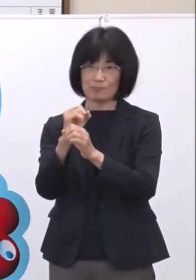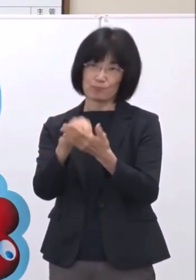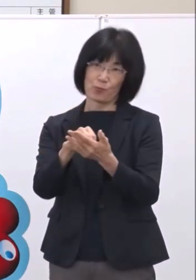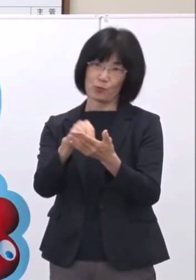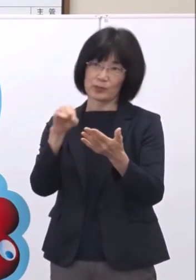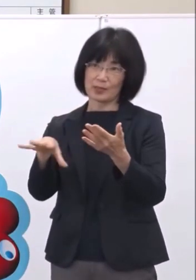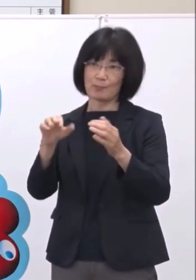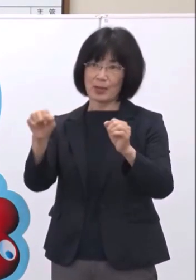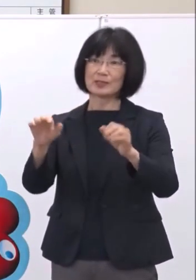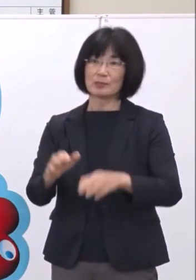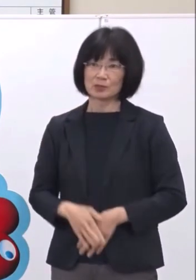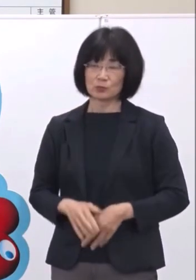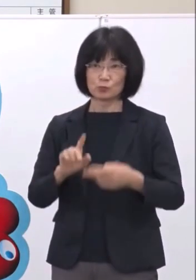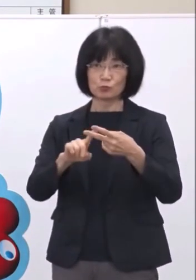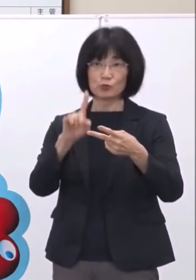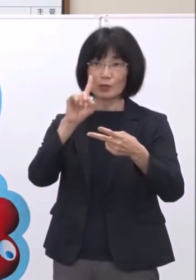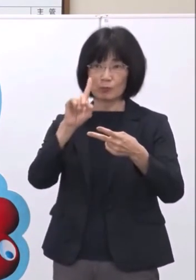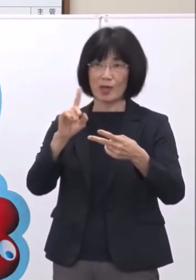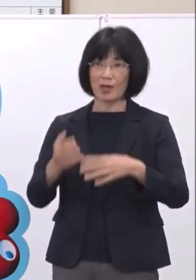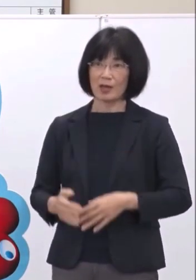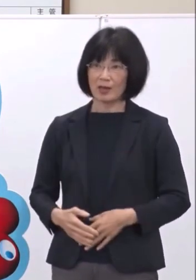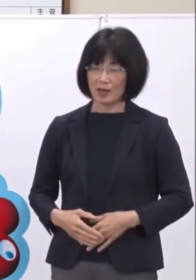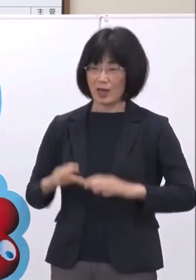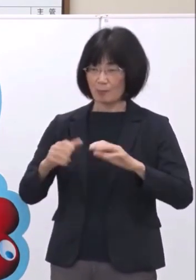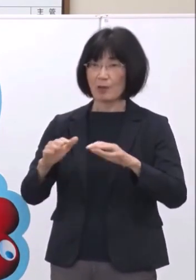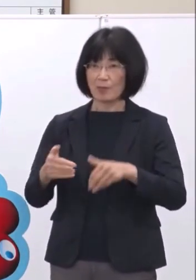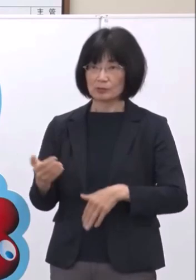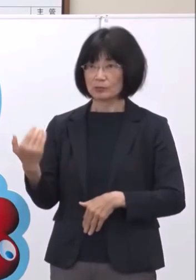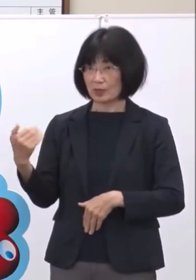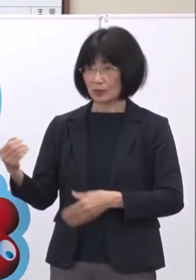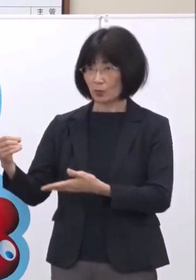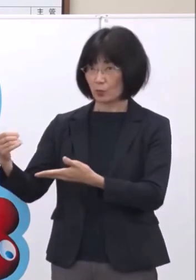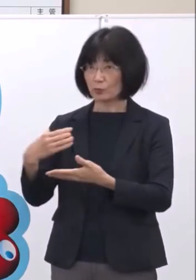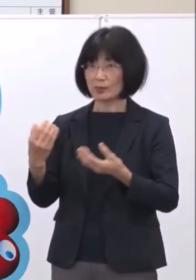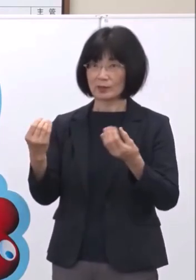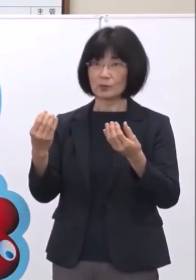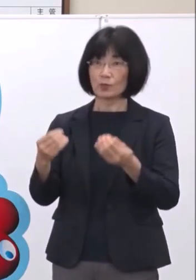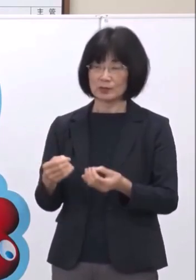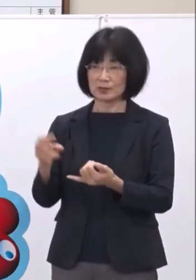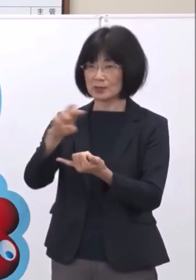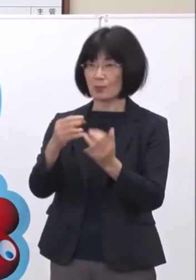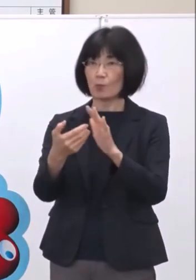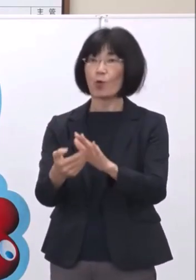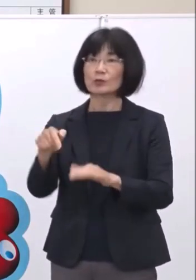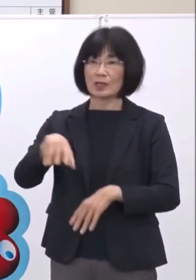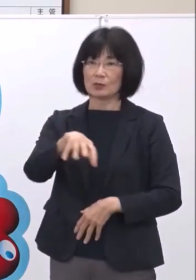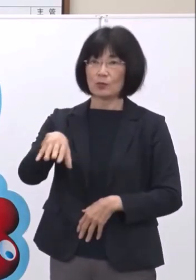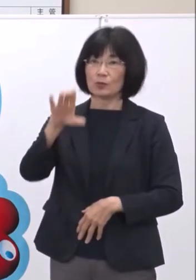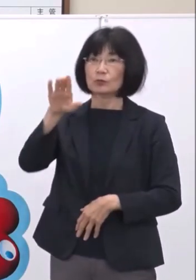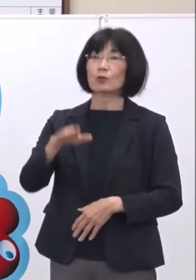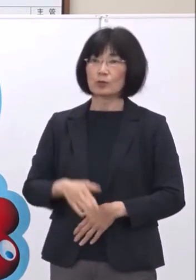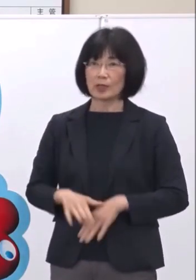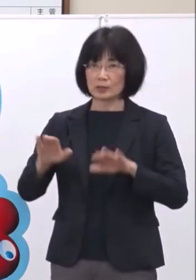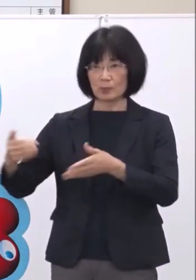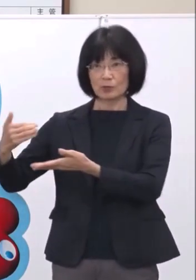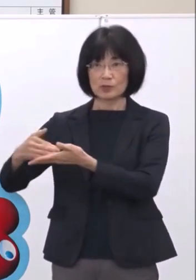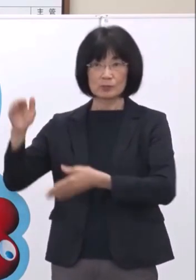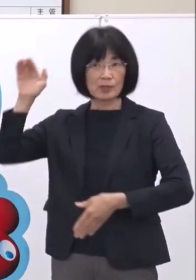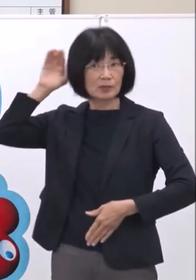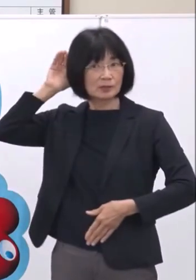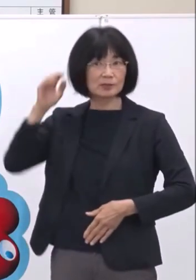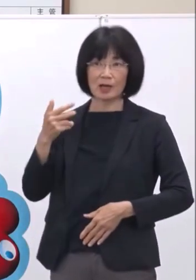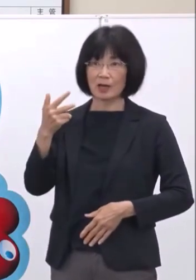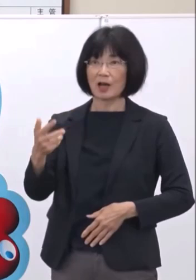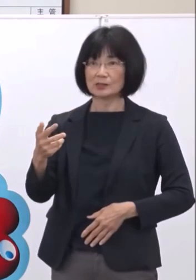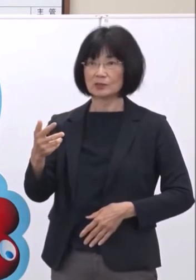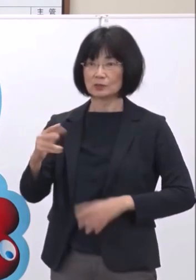関西テレビさん、万博、先ほどおっしゃった通り、その防災のところですけれども、 はい、 今のお話ですと、来週